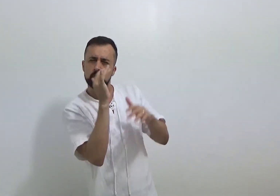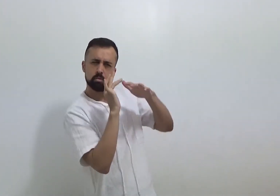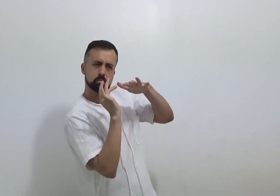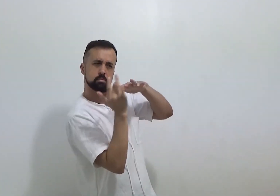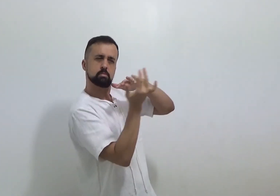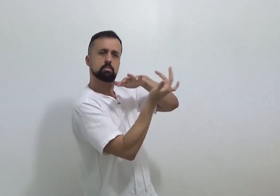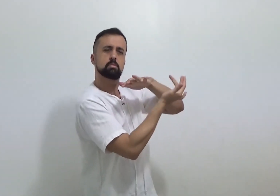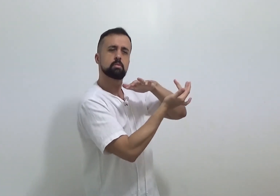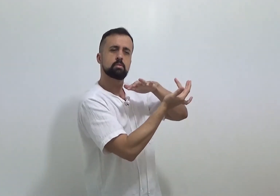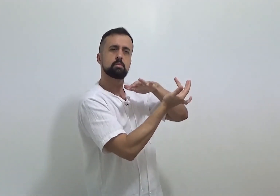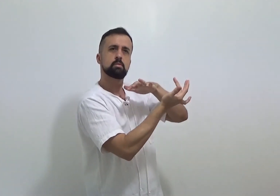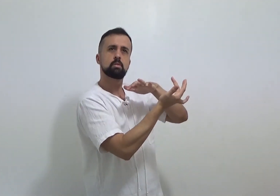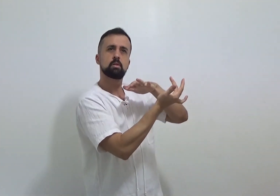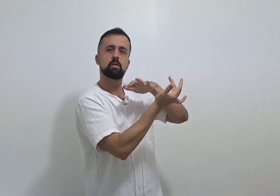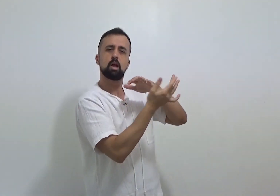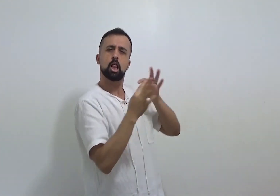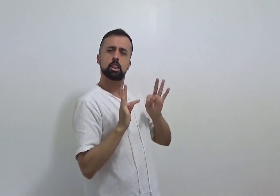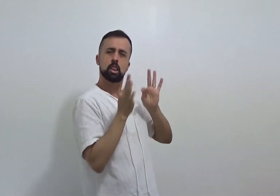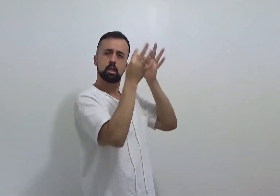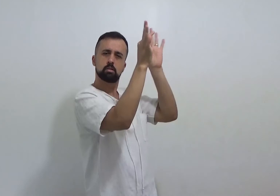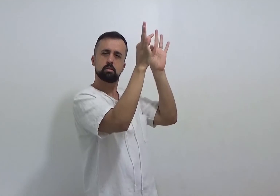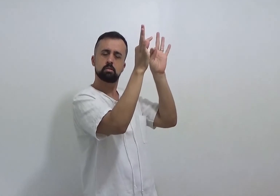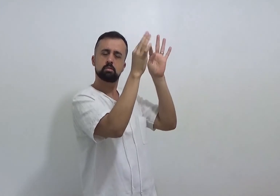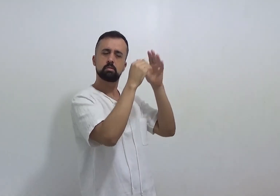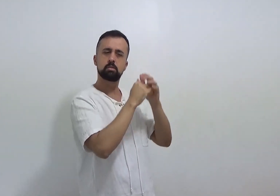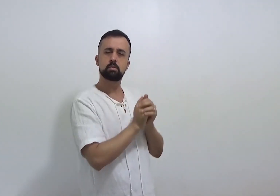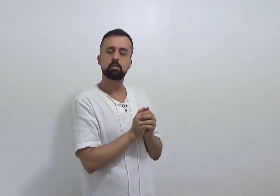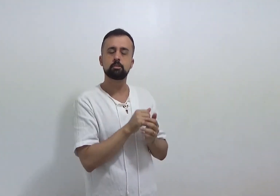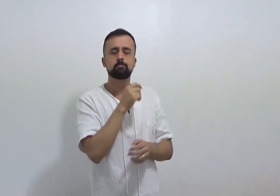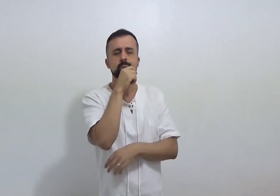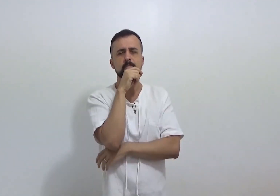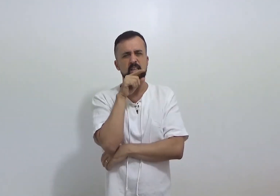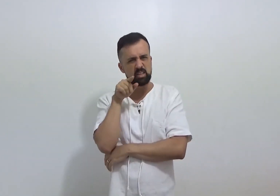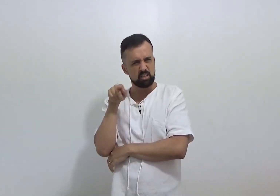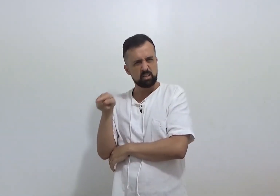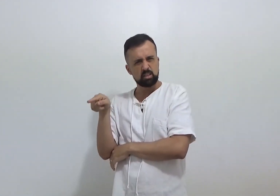roupas, celulares, redes sociais.